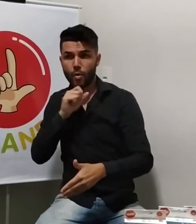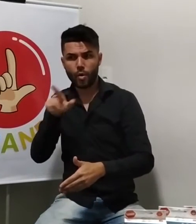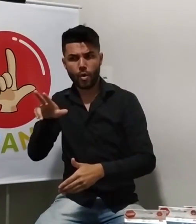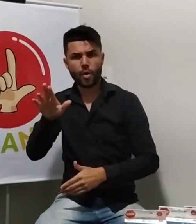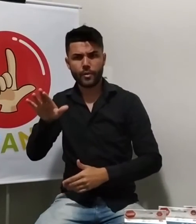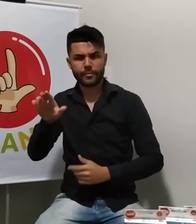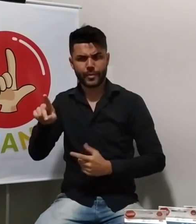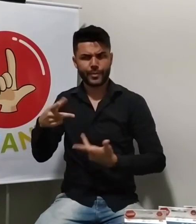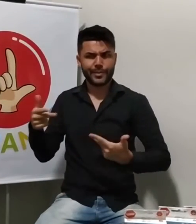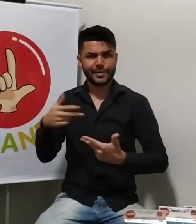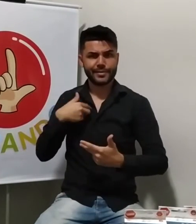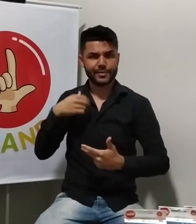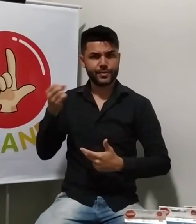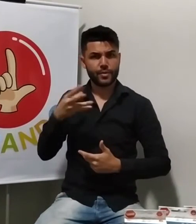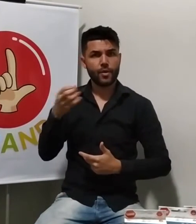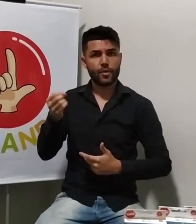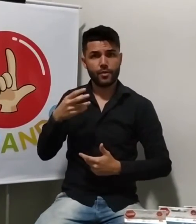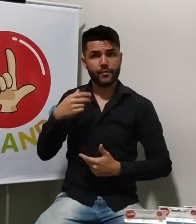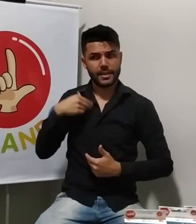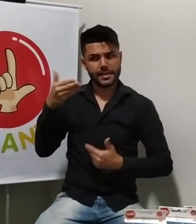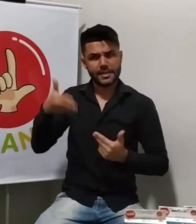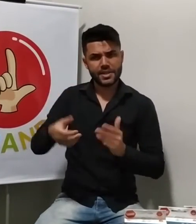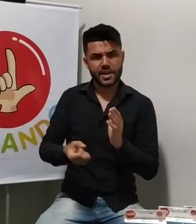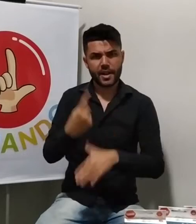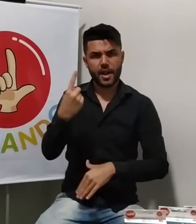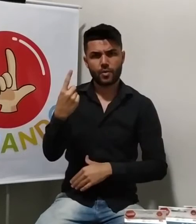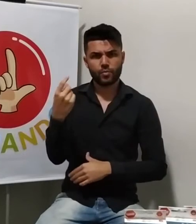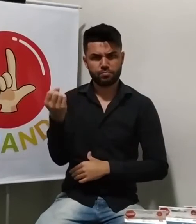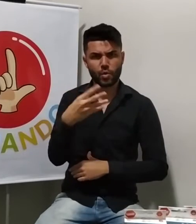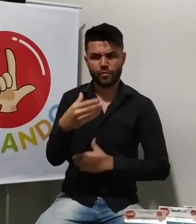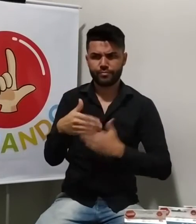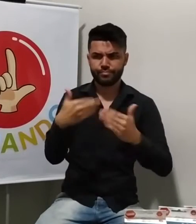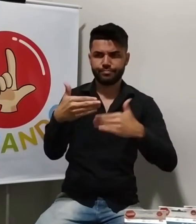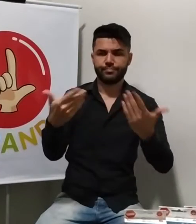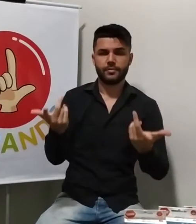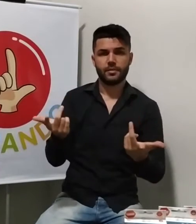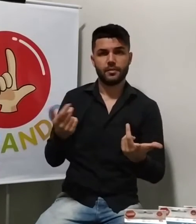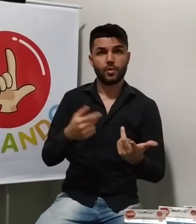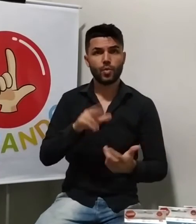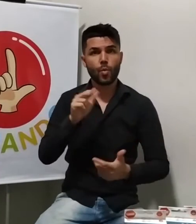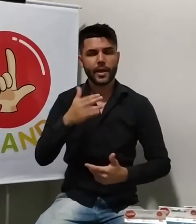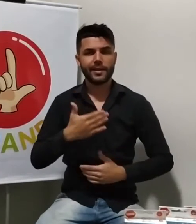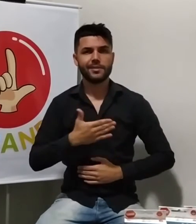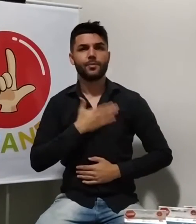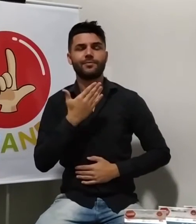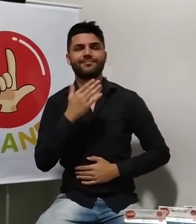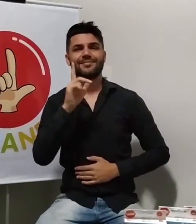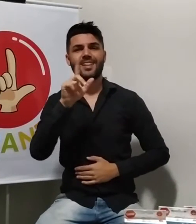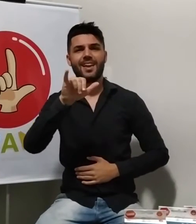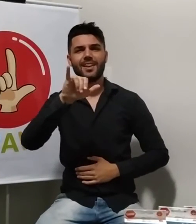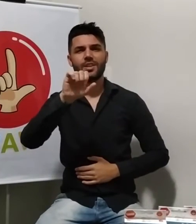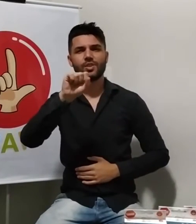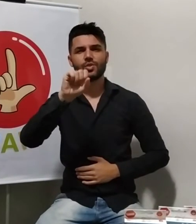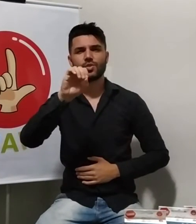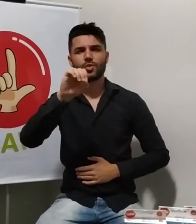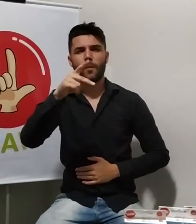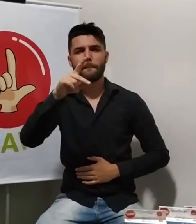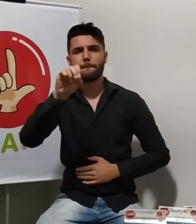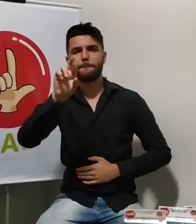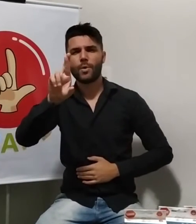negócio de empreender nos moldes tradicionais. Quando eu fui pro Rio, eu queria trabalhar numa grande empresa, na área de marketing de uma grande empresa. E aí, até